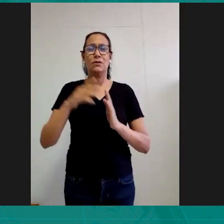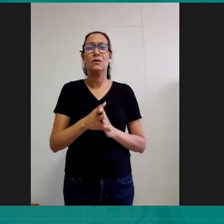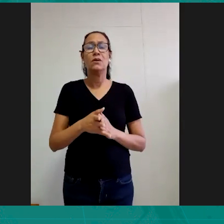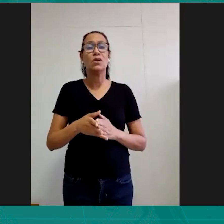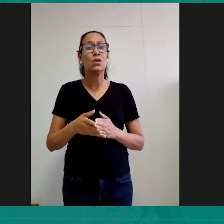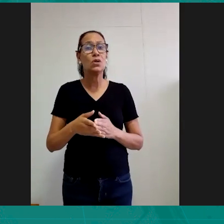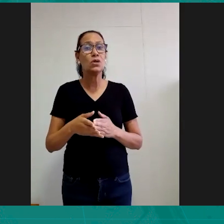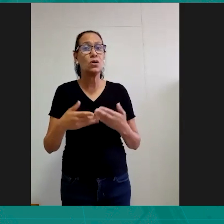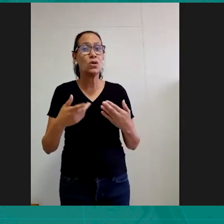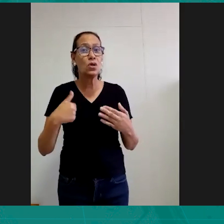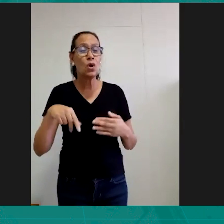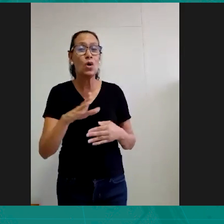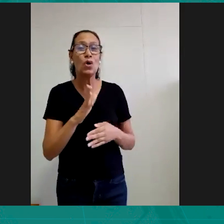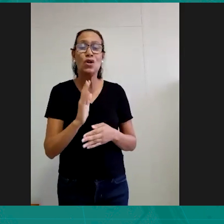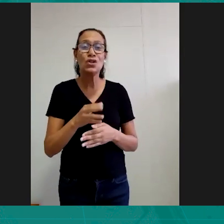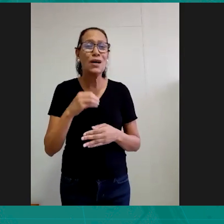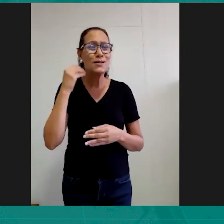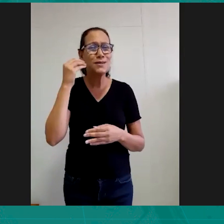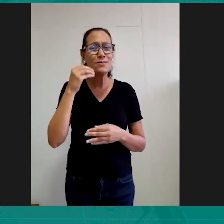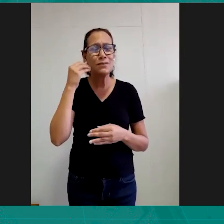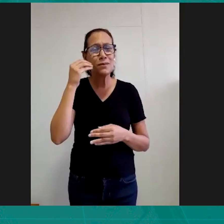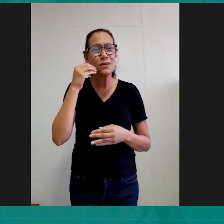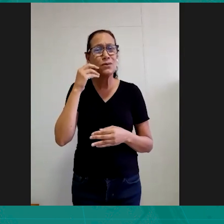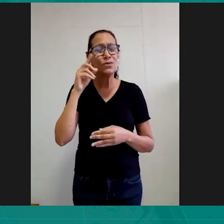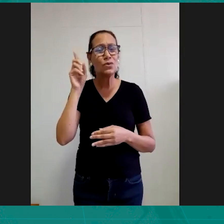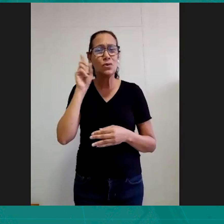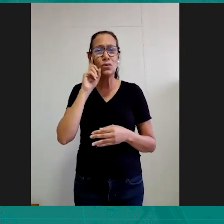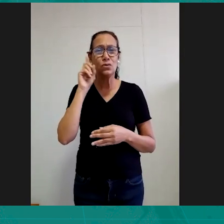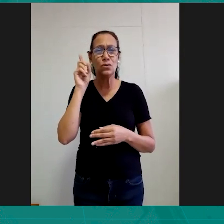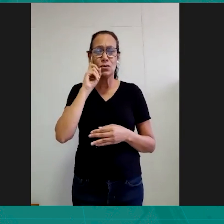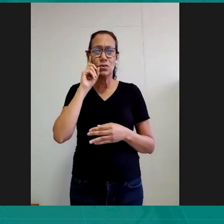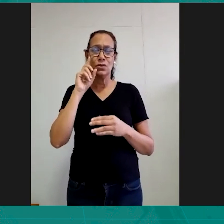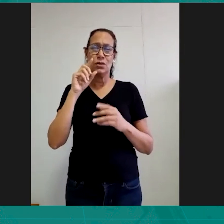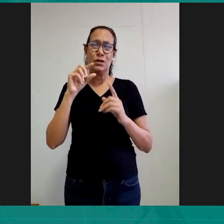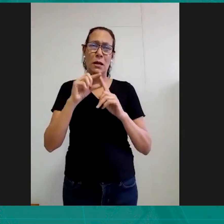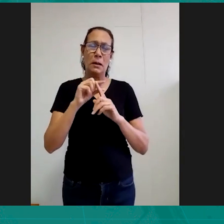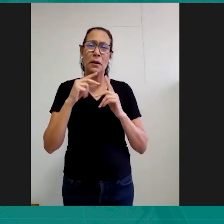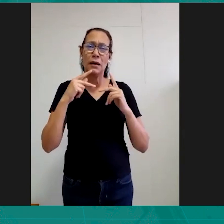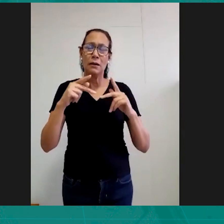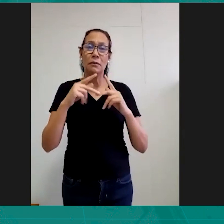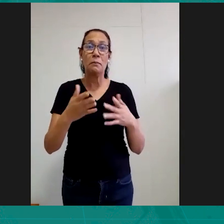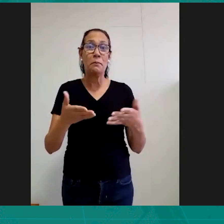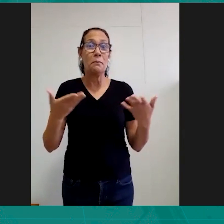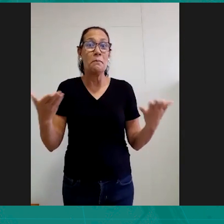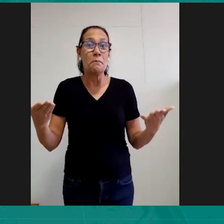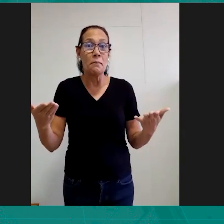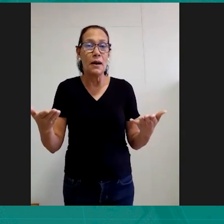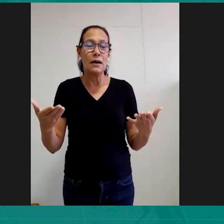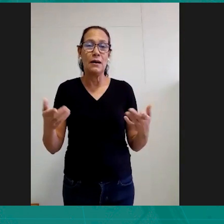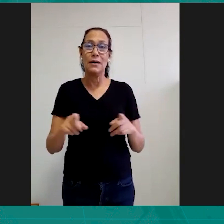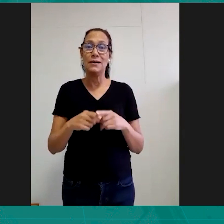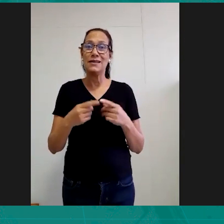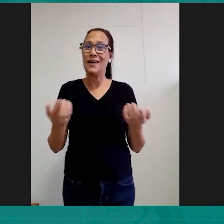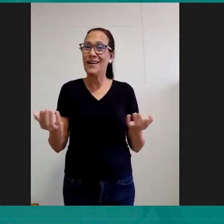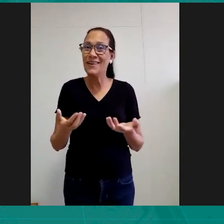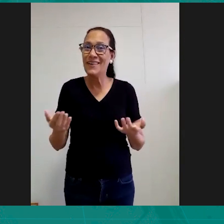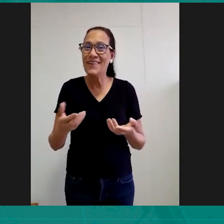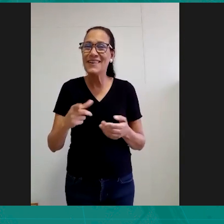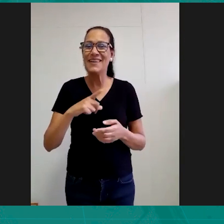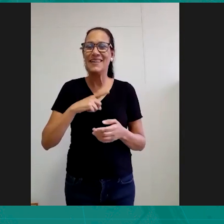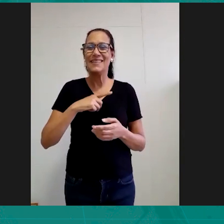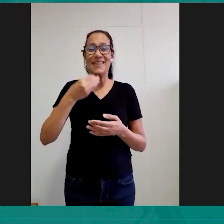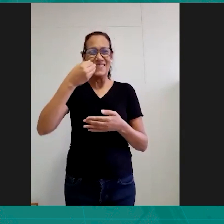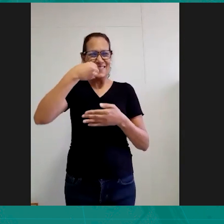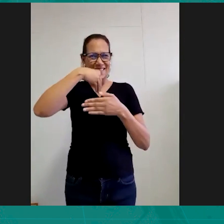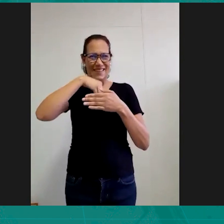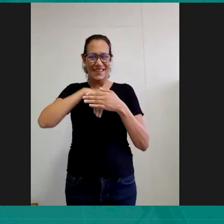mas hoje nós temos a unção interior. Nós temos o Espírito da verdade dentro de nós, o Espírito Santo dentro de nós, nós